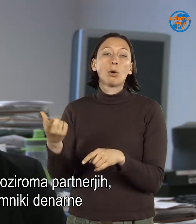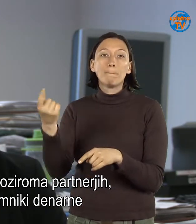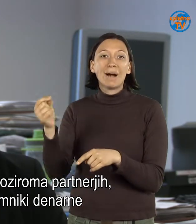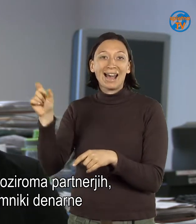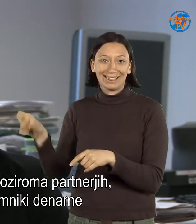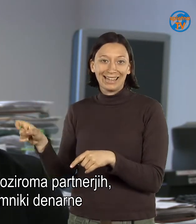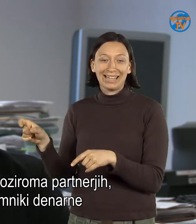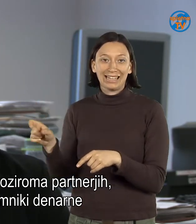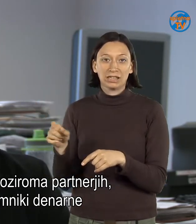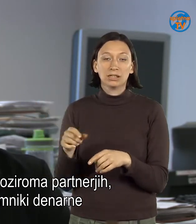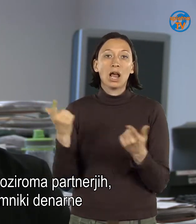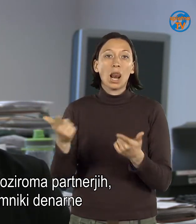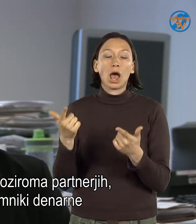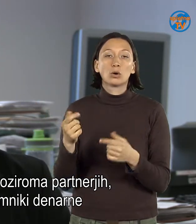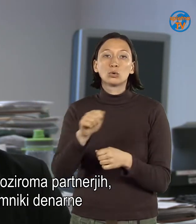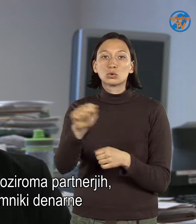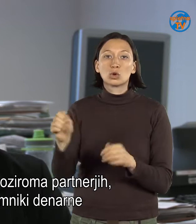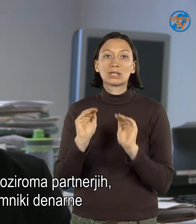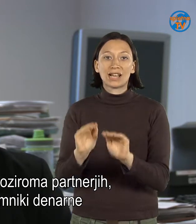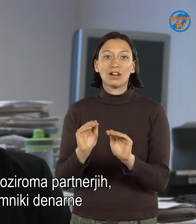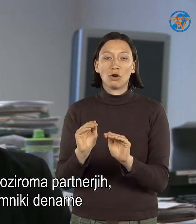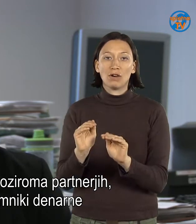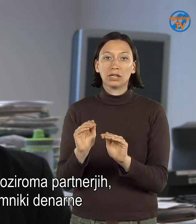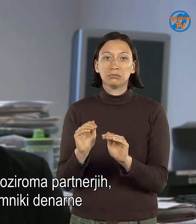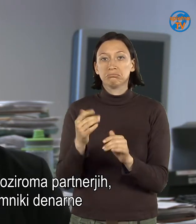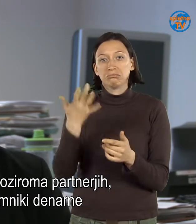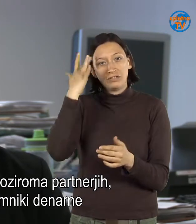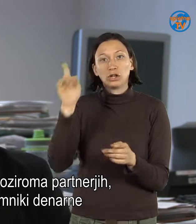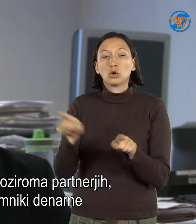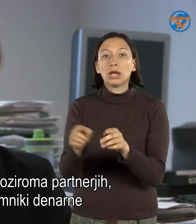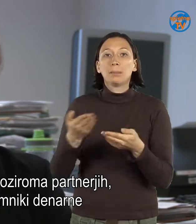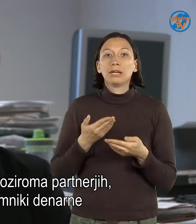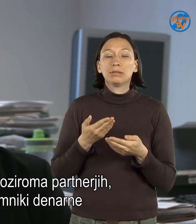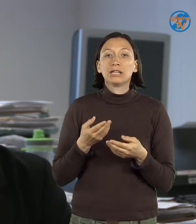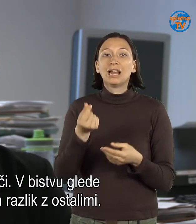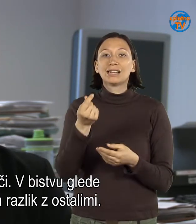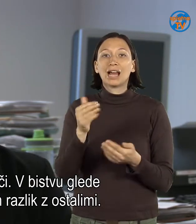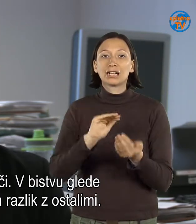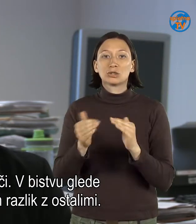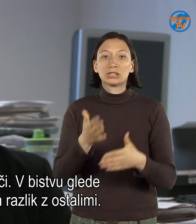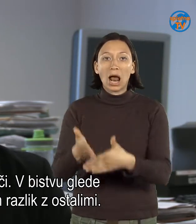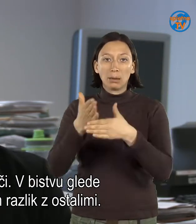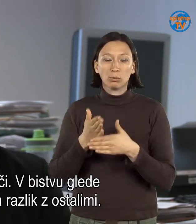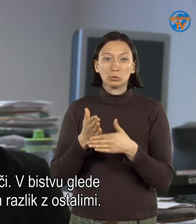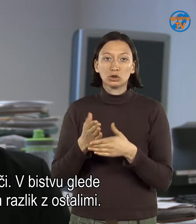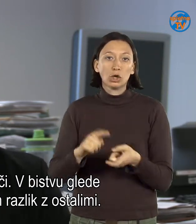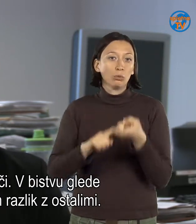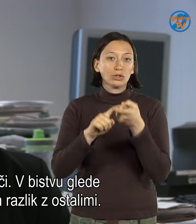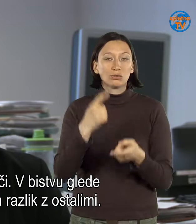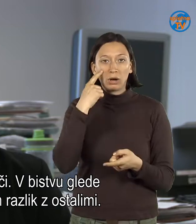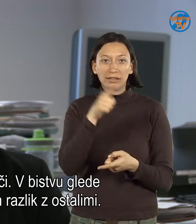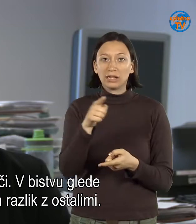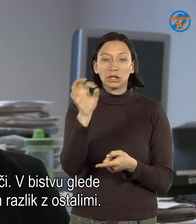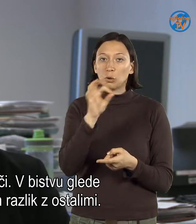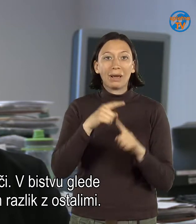po partnerjih, lahko so zavarovani kot prejemniki denarne socialne pomoči. V bistvu